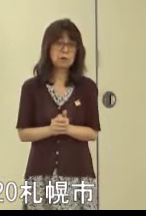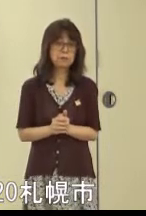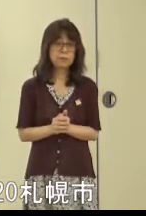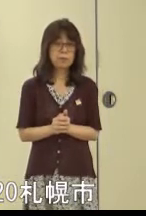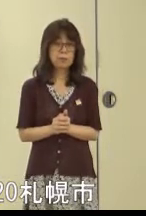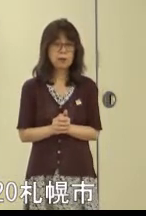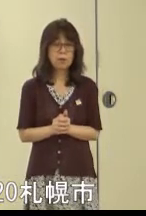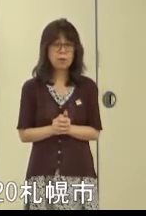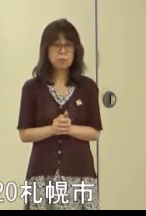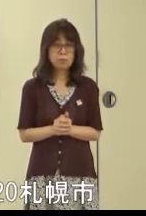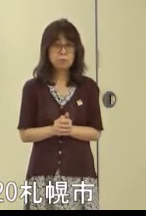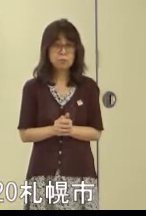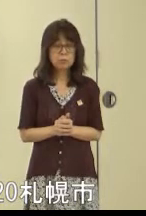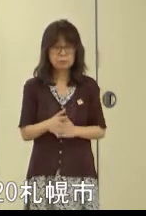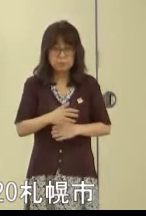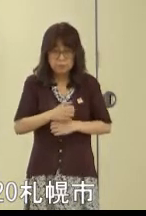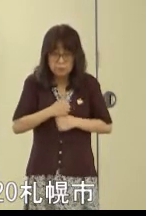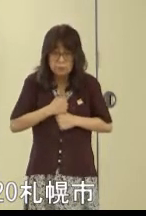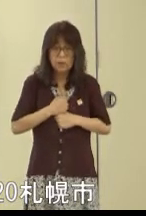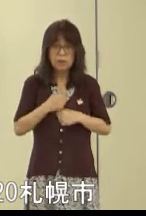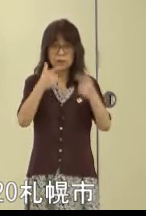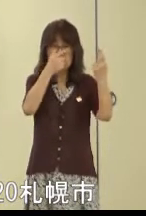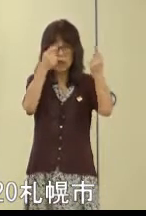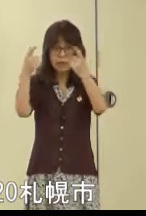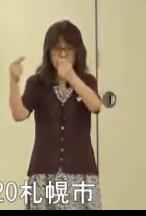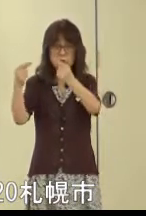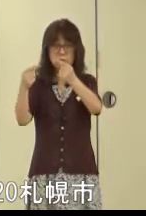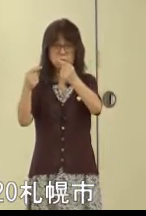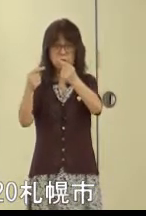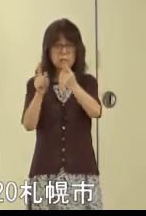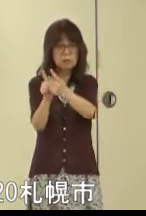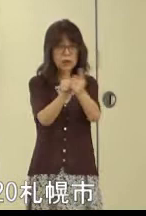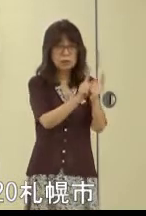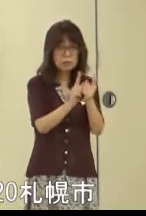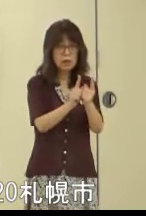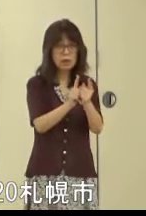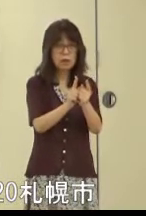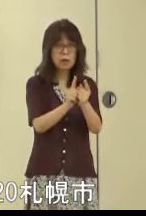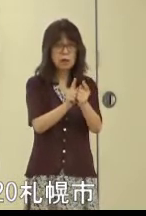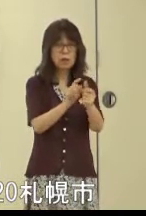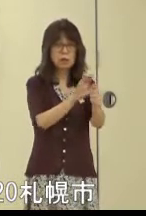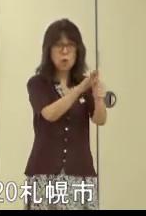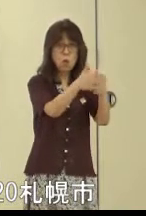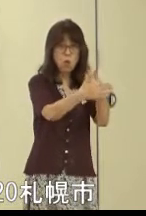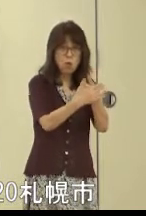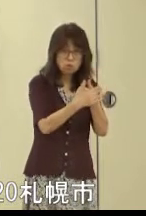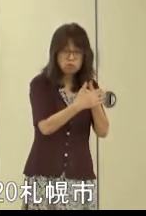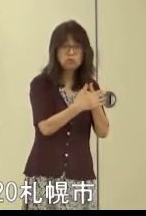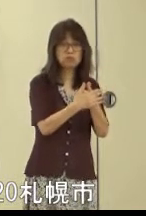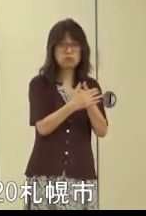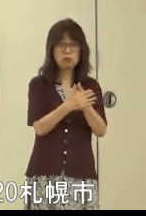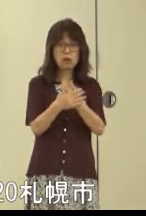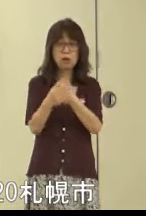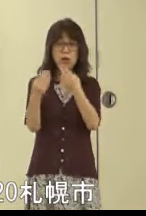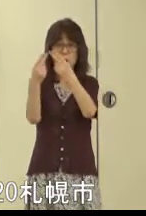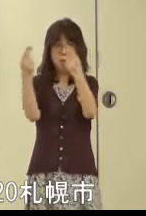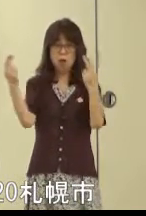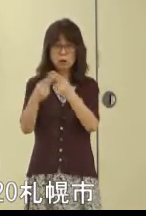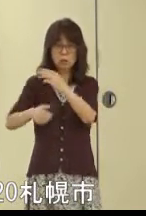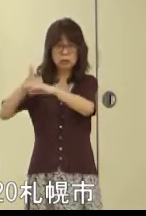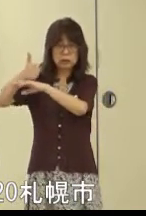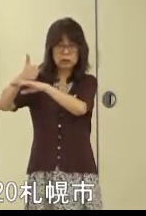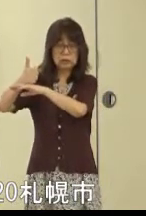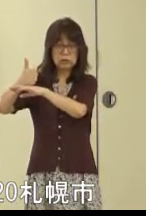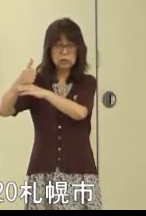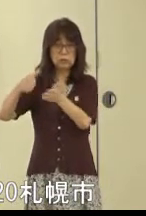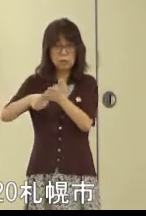市内の大学への協力まあこれはの北海道知事と連名で通知を出すという風